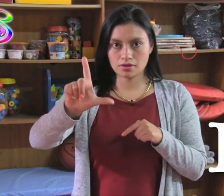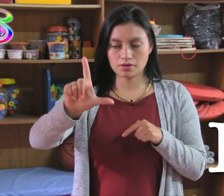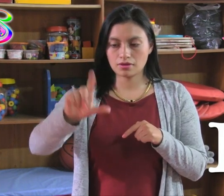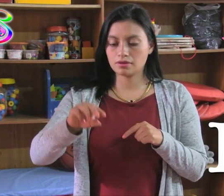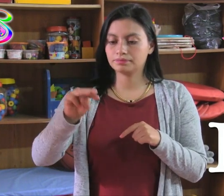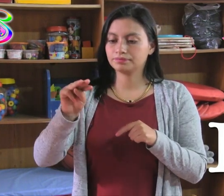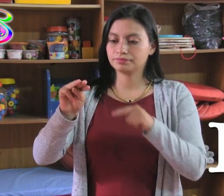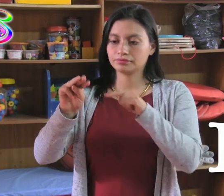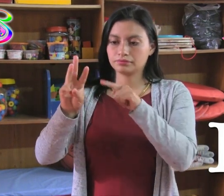índice y pulgar.